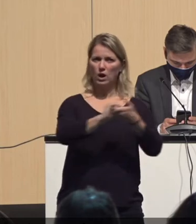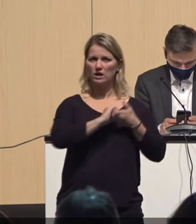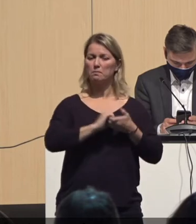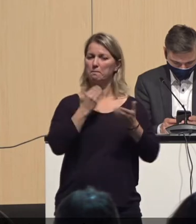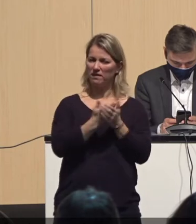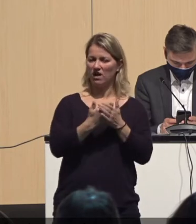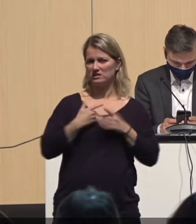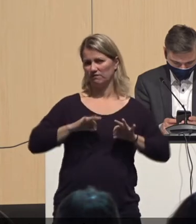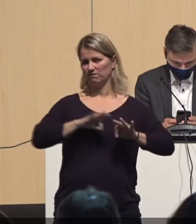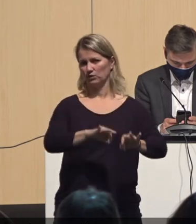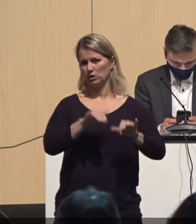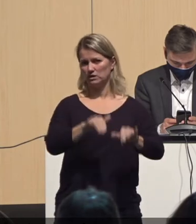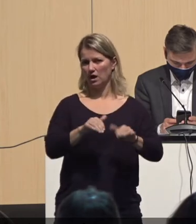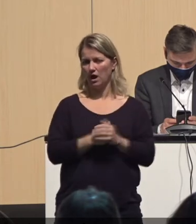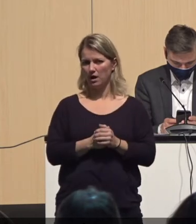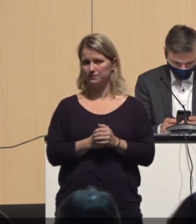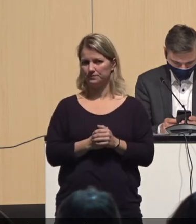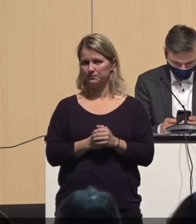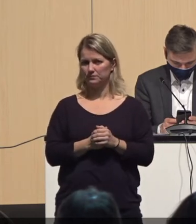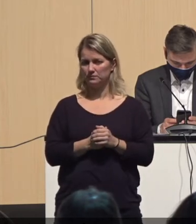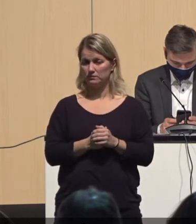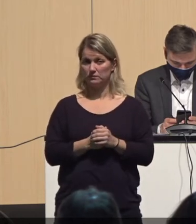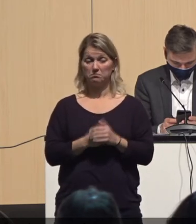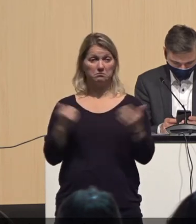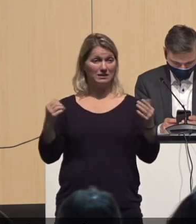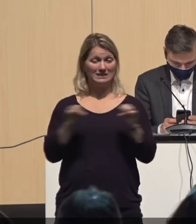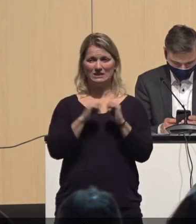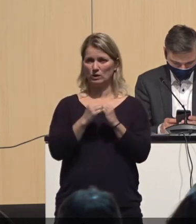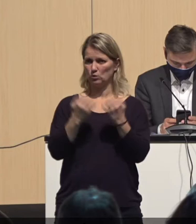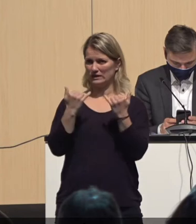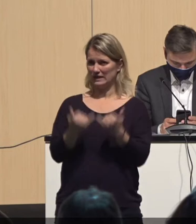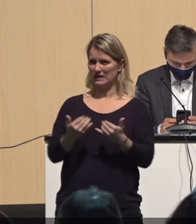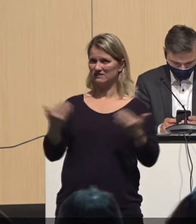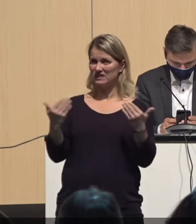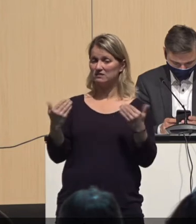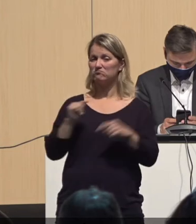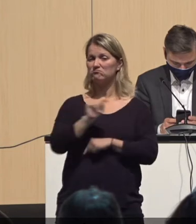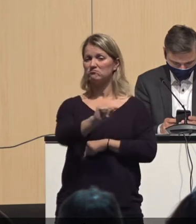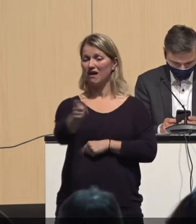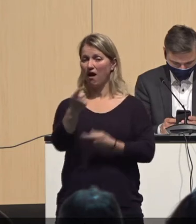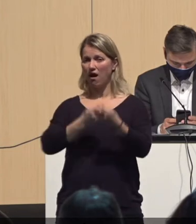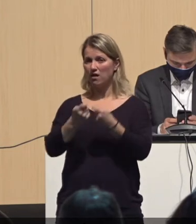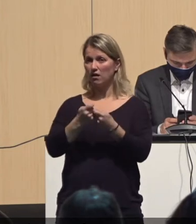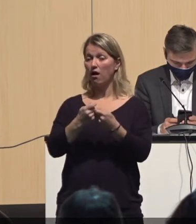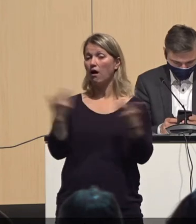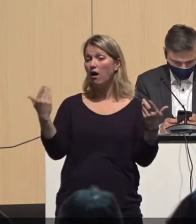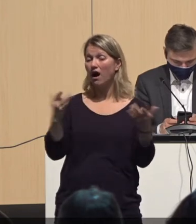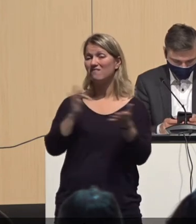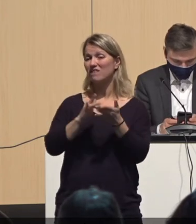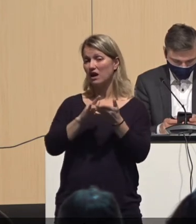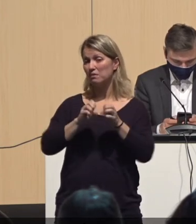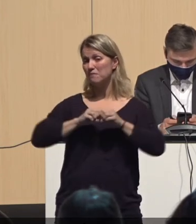beweist. Das, was jetzt passiert, ist eigentlich dann, dass man sozusagen den Händlern momentan alles, was pandemiebedingte Mehraufwendungen